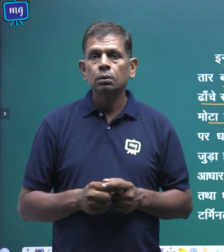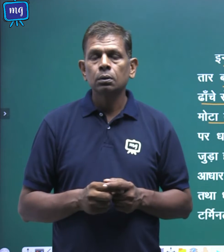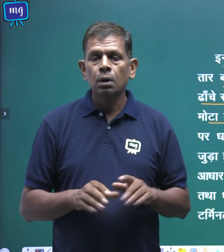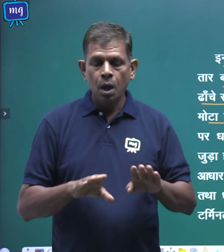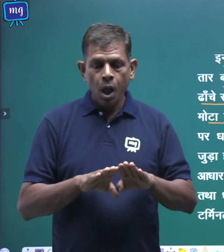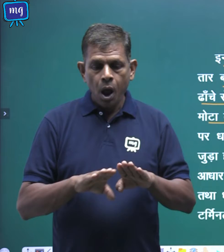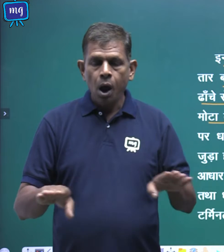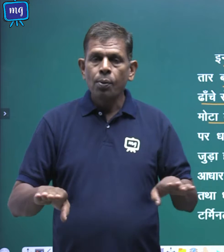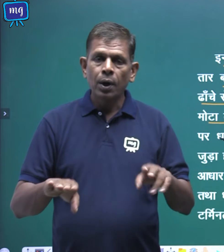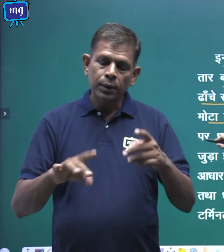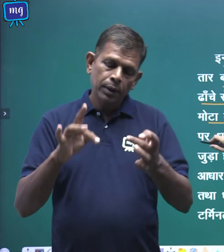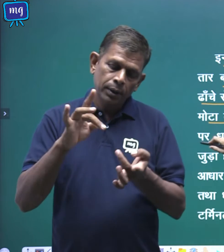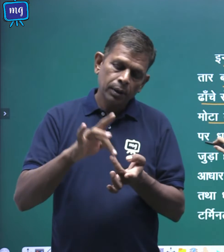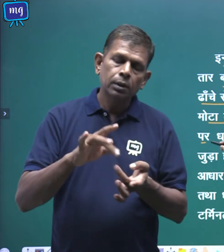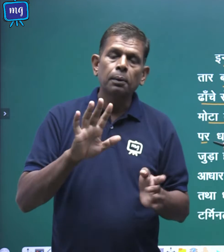आधार केंद्र पर